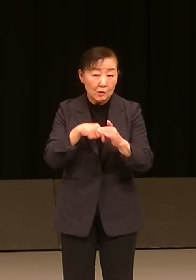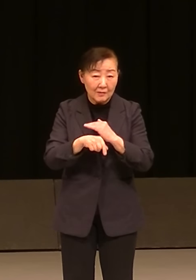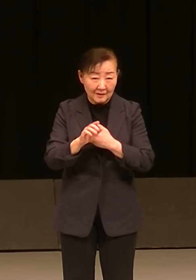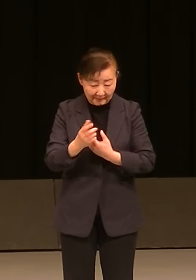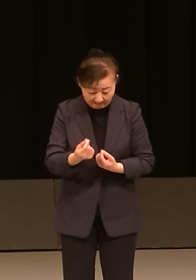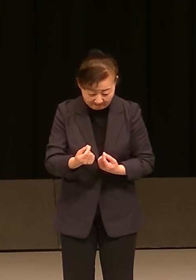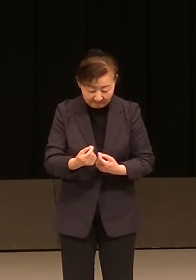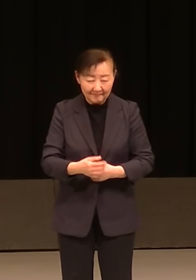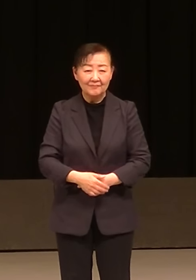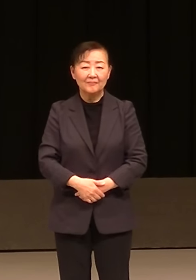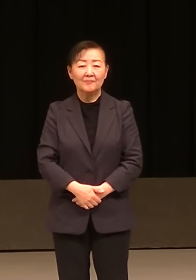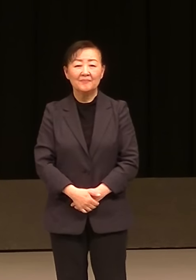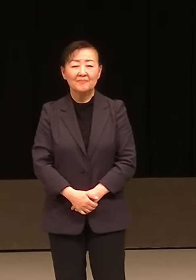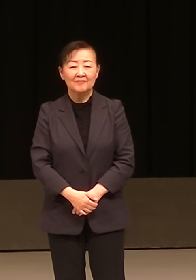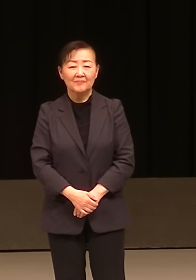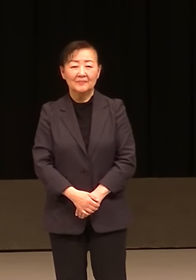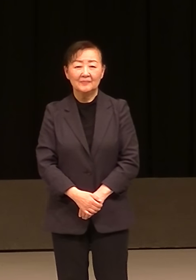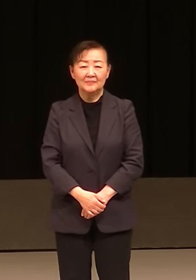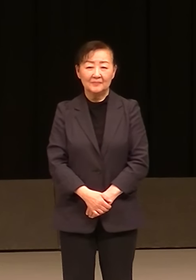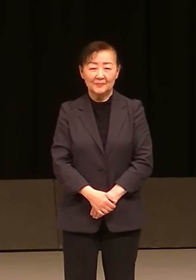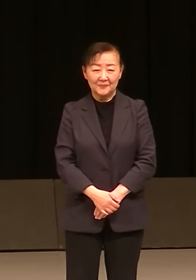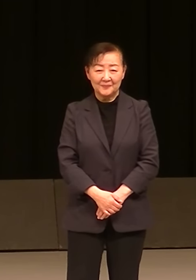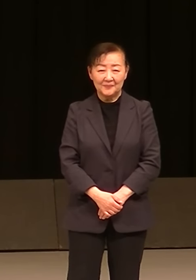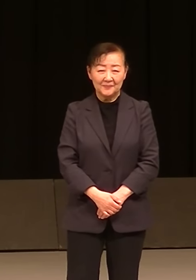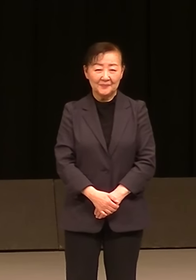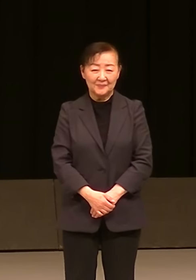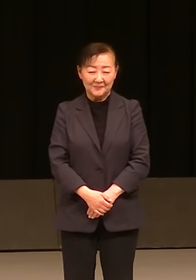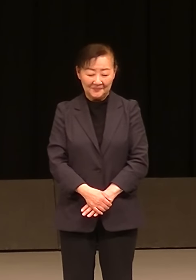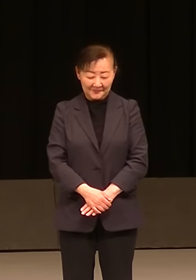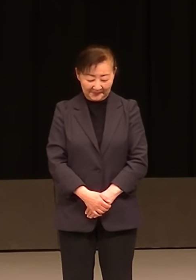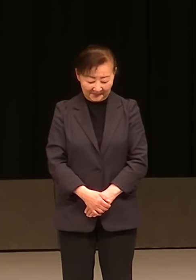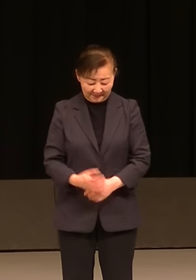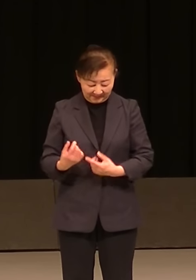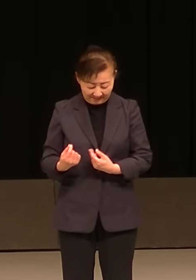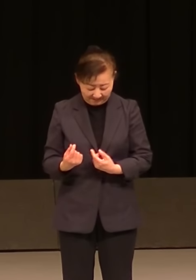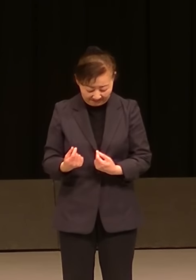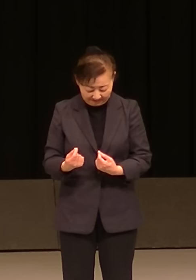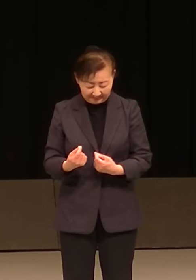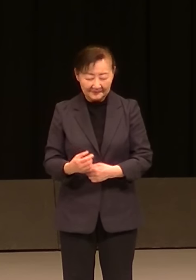ございます。 いや、ステルス戦闘機なんていうのがあ るまさにそうです、はい、